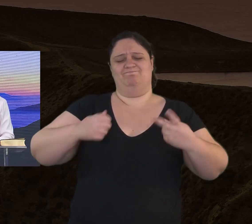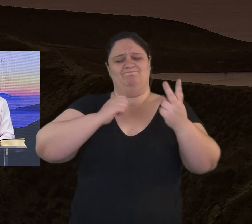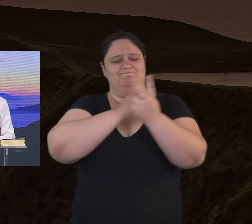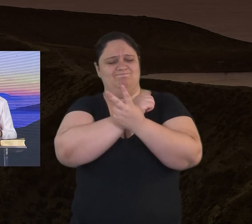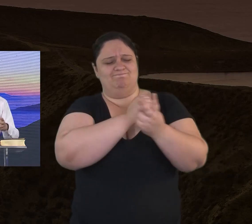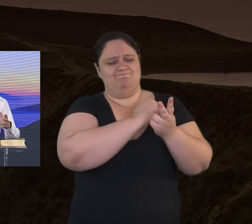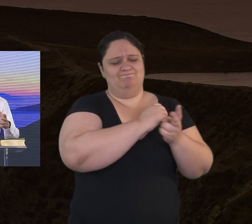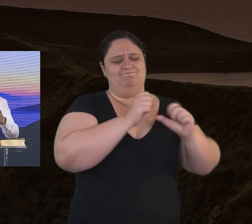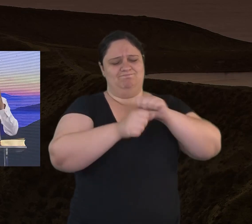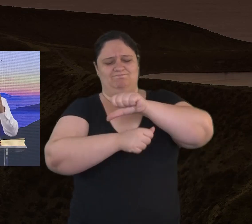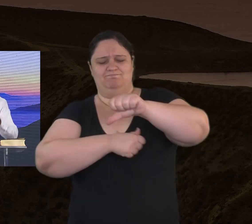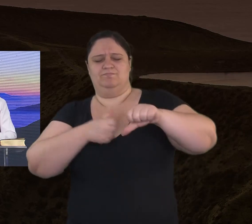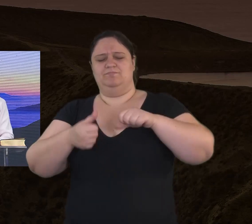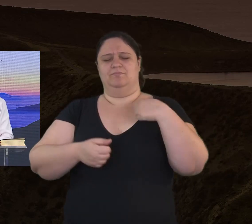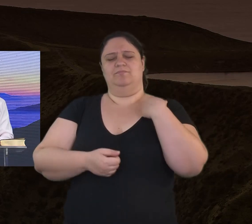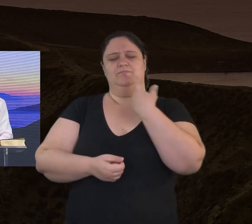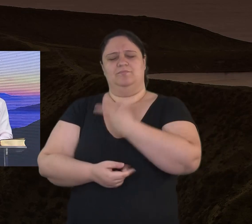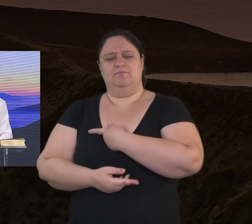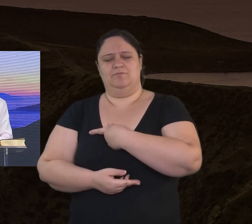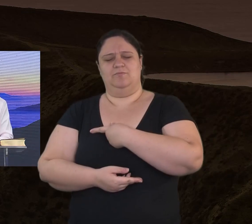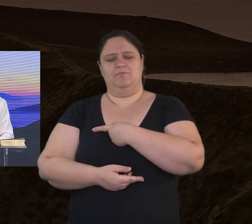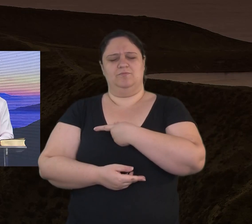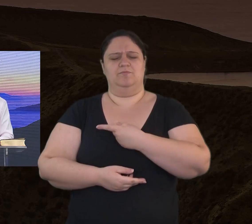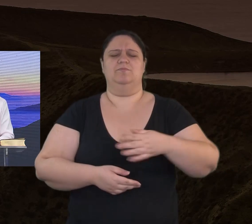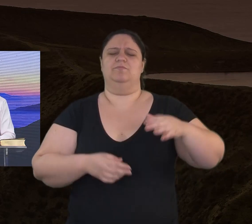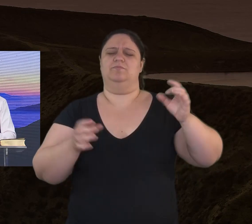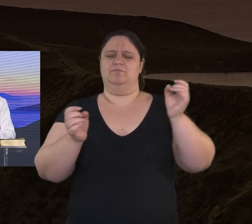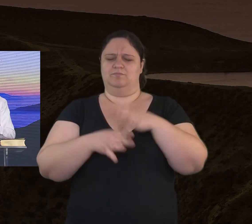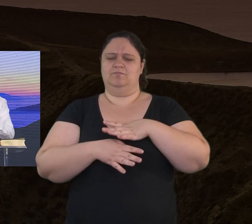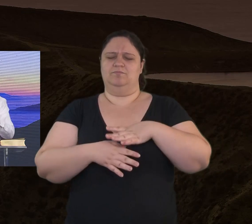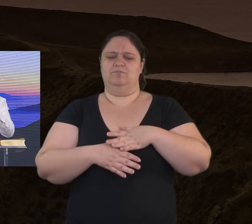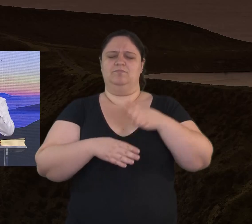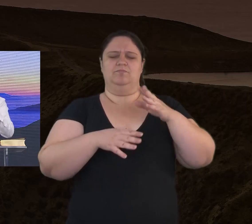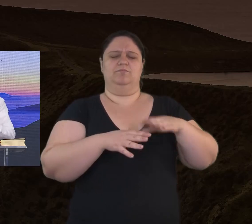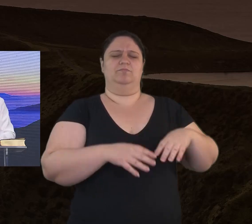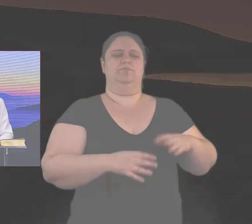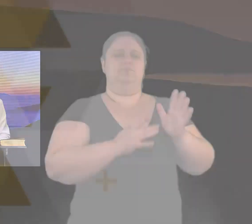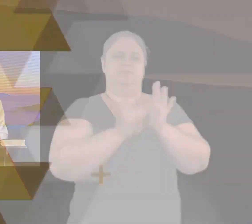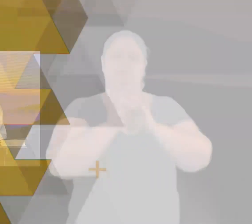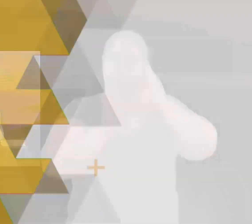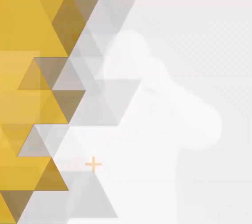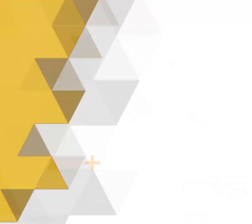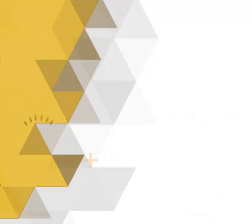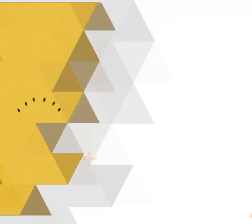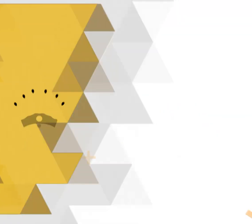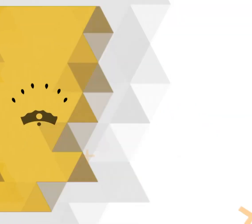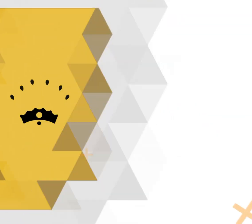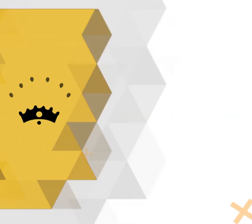Senhor, prontos para a Tua vinda. Jesus é o Senhor.